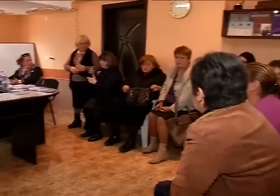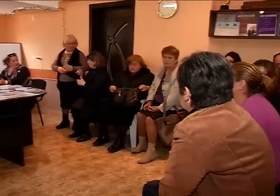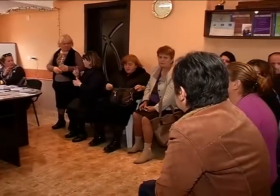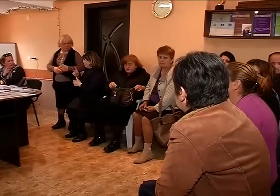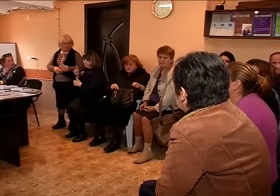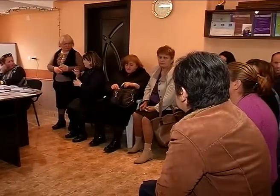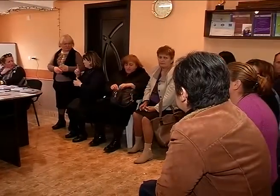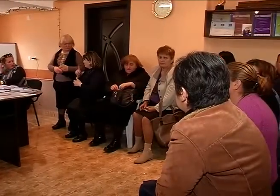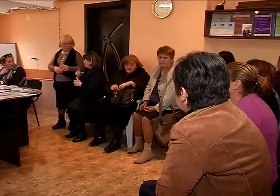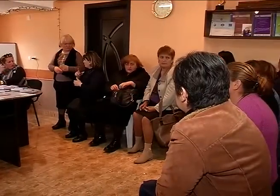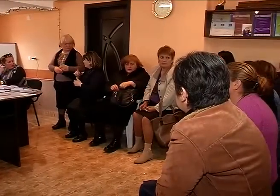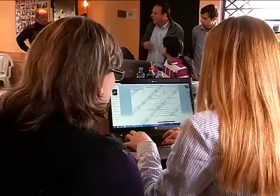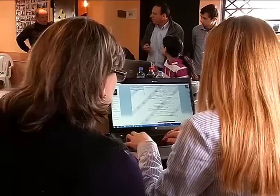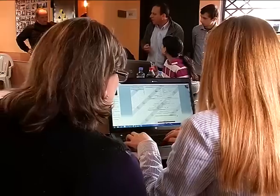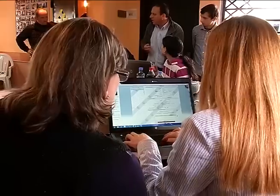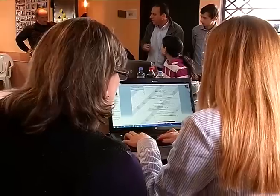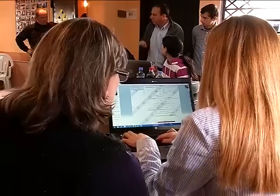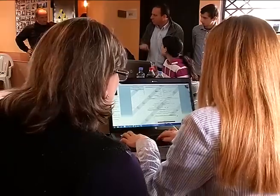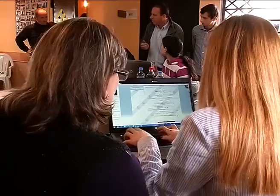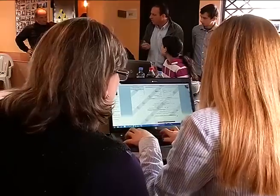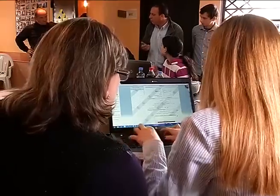მესიჯები გააკეთოთ. და